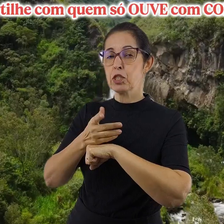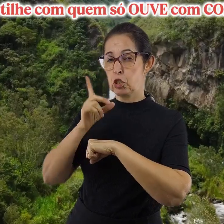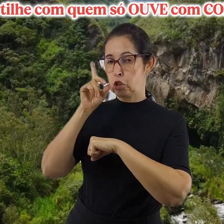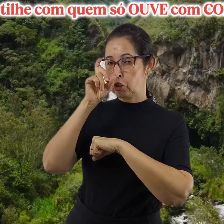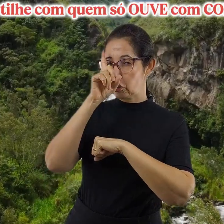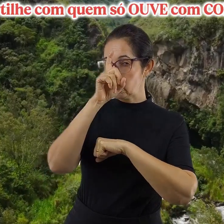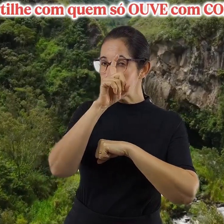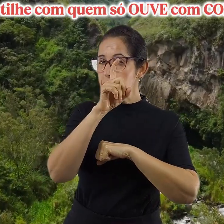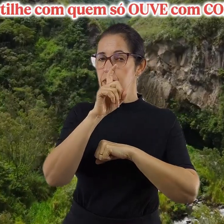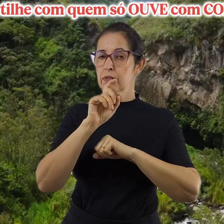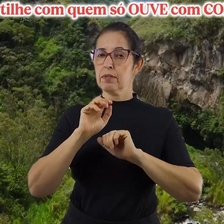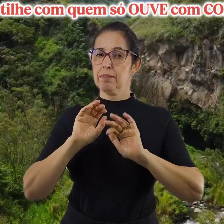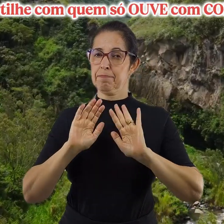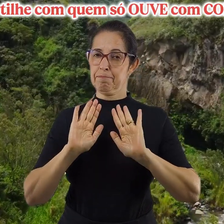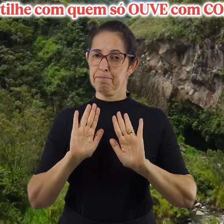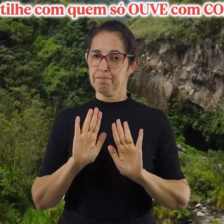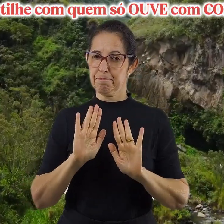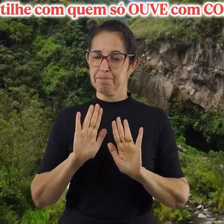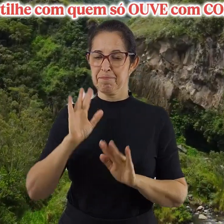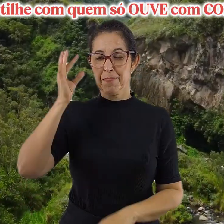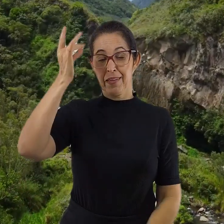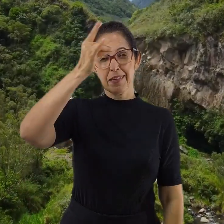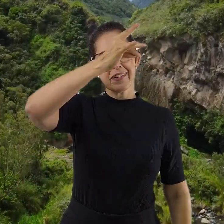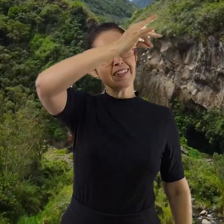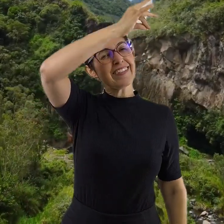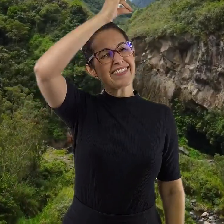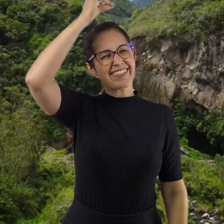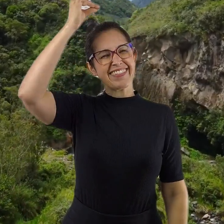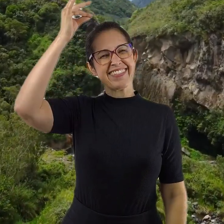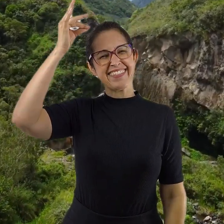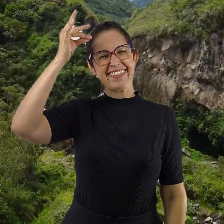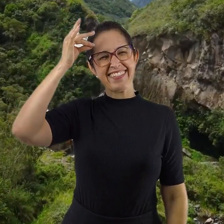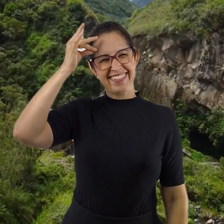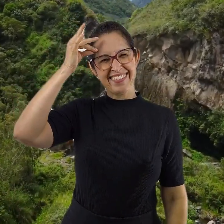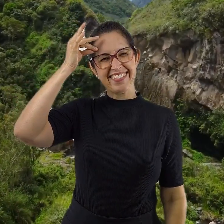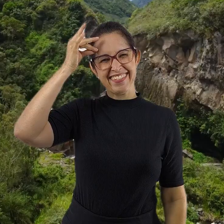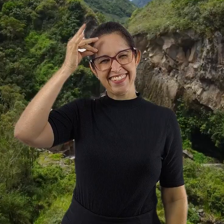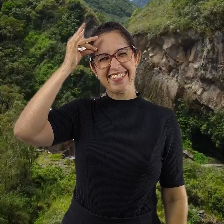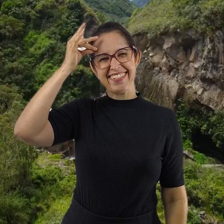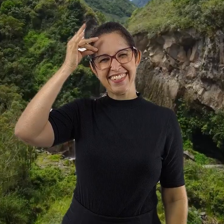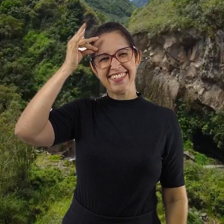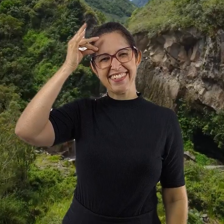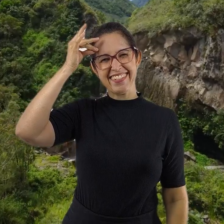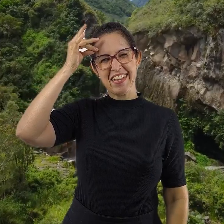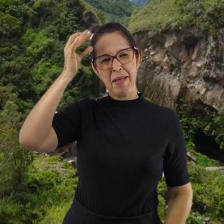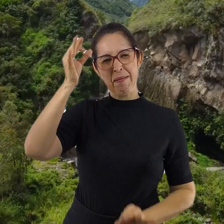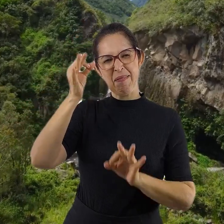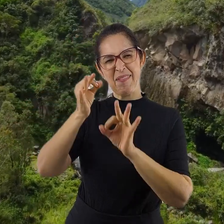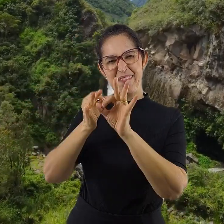Mas o Espírito Santo está construindo uma história.